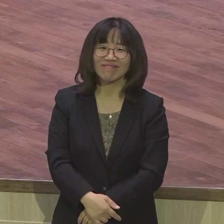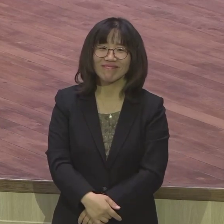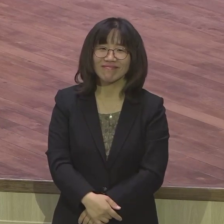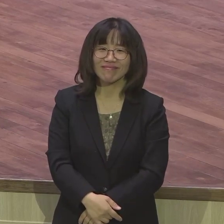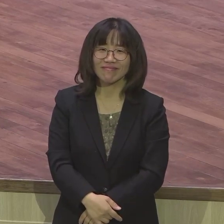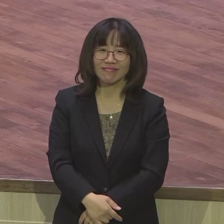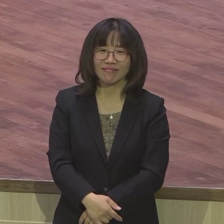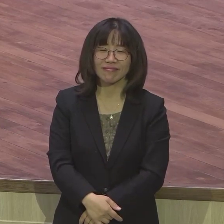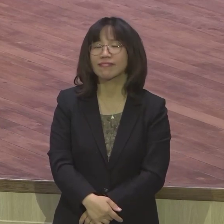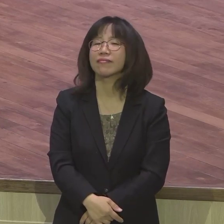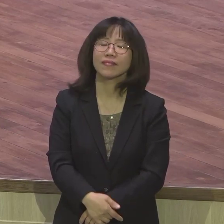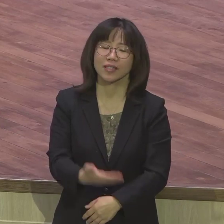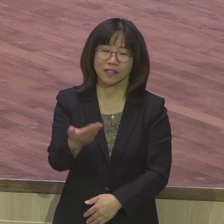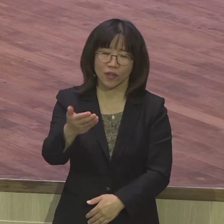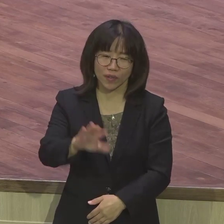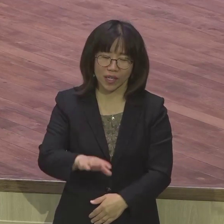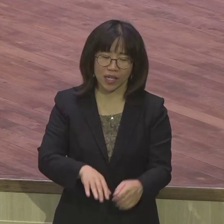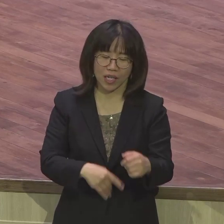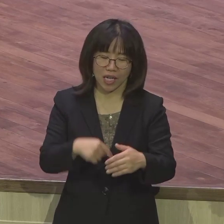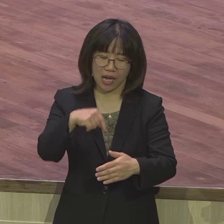아, 이 체질이 무서워요.